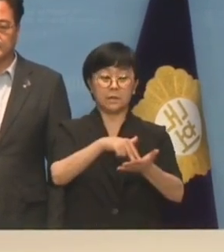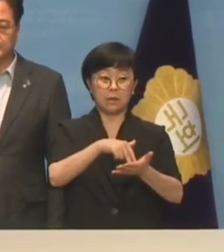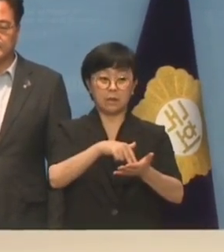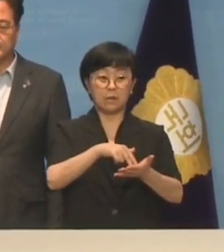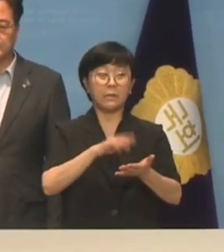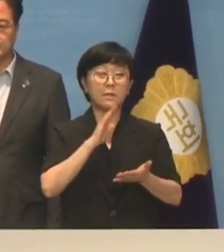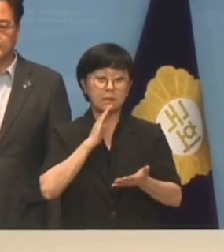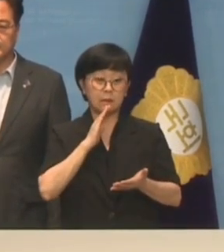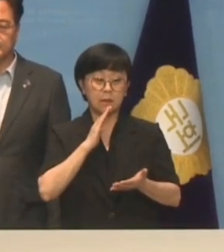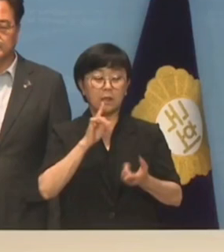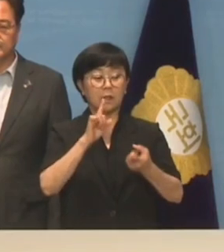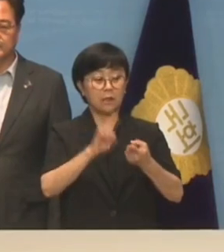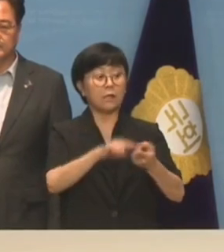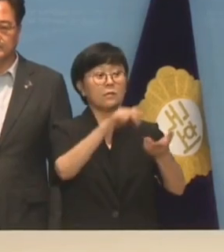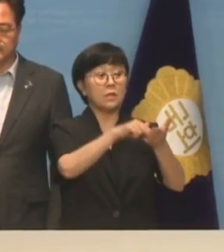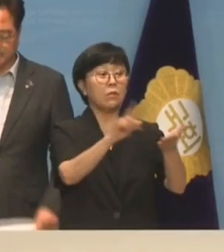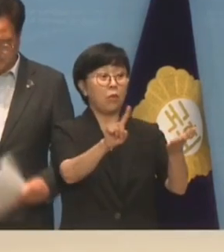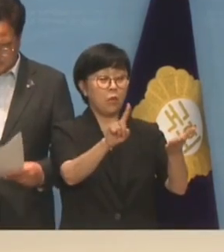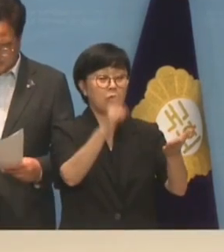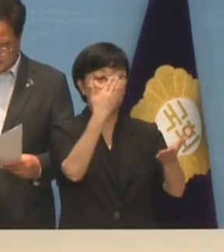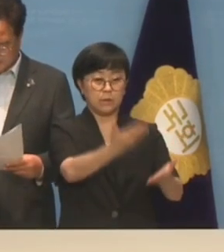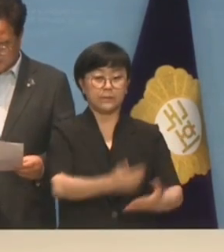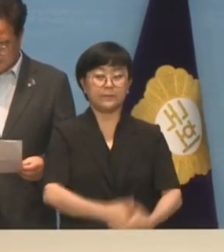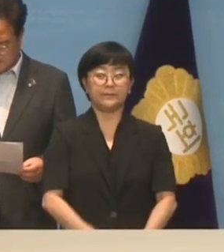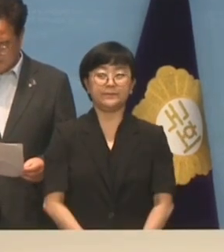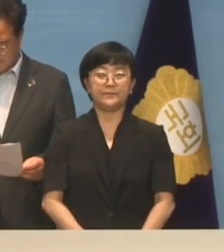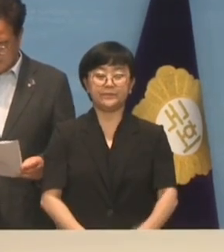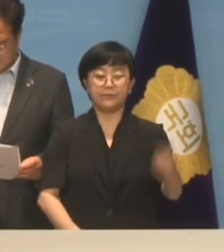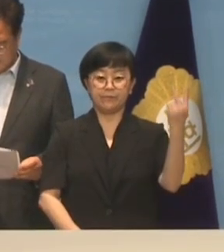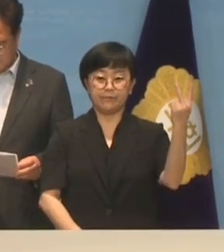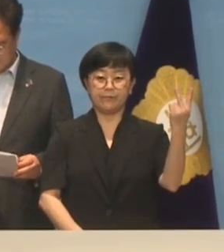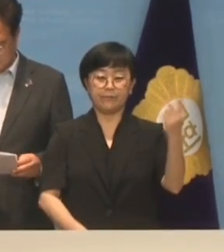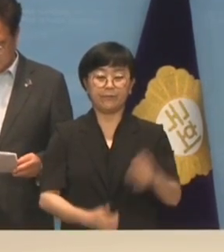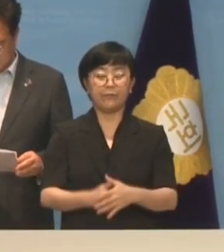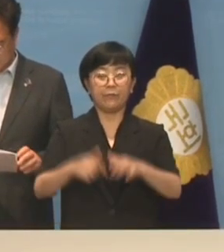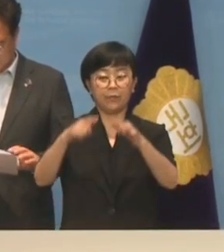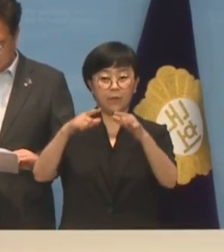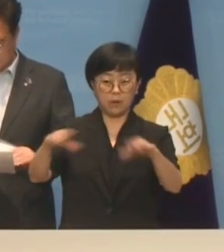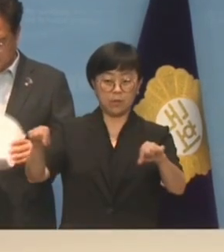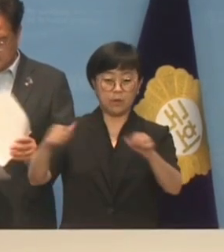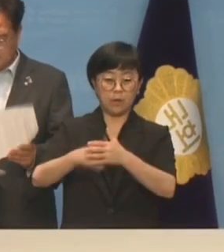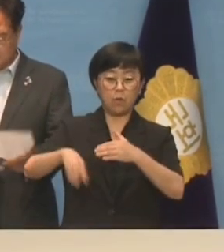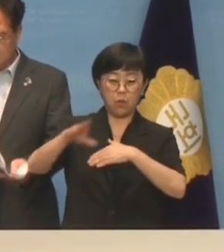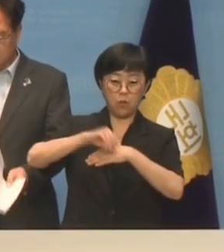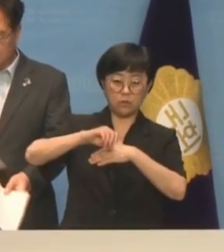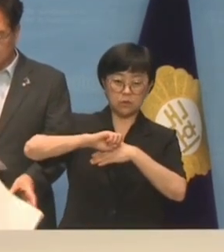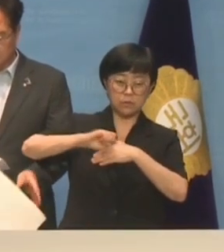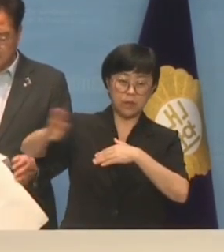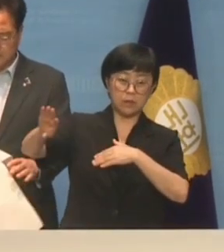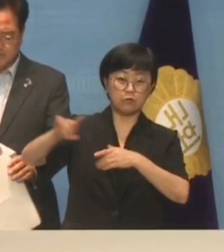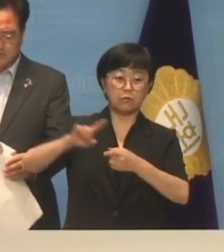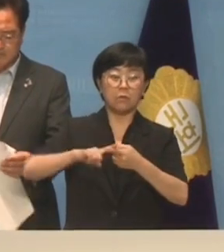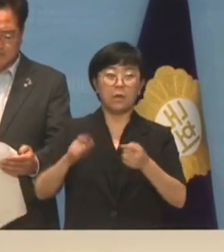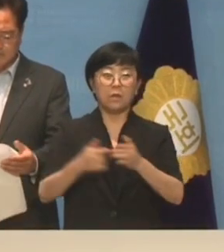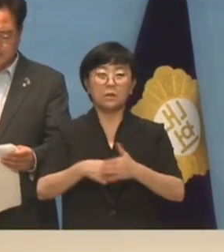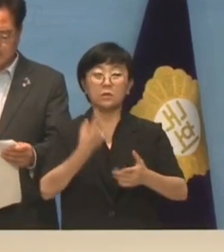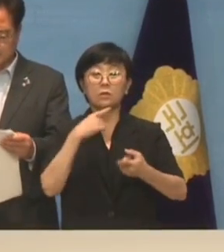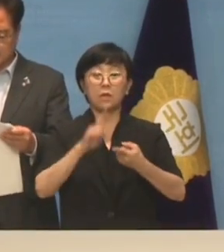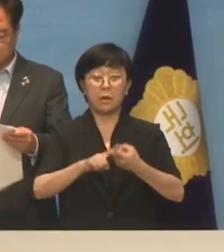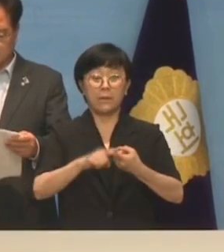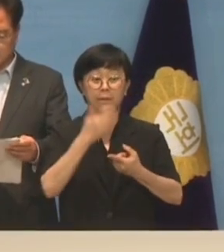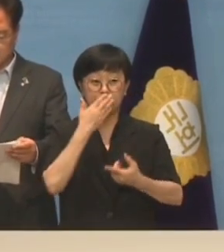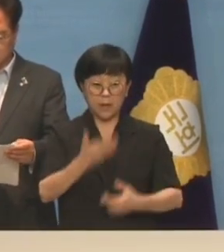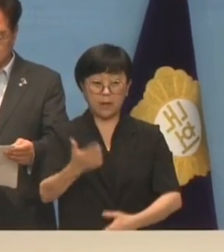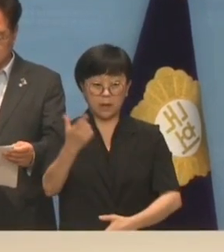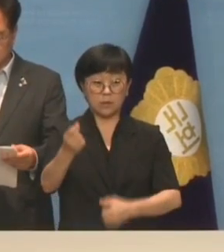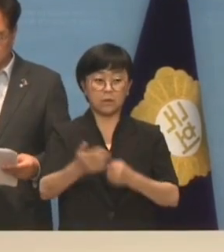보는데 이에 대한 입장은 무엇입니까? 2. 일본의 오염수 방류는 설사